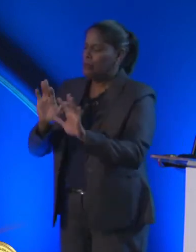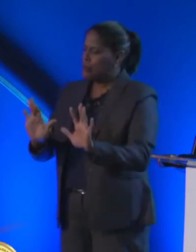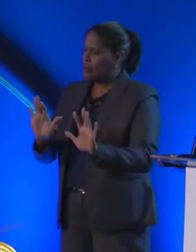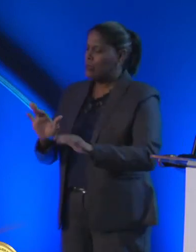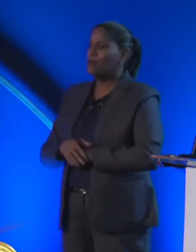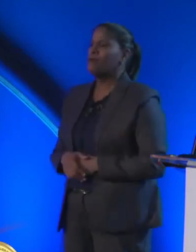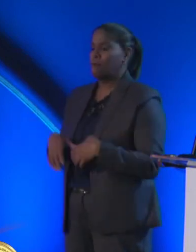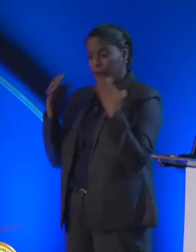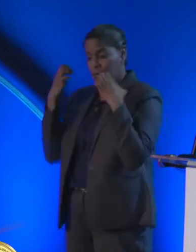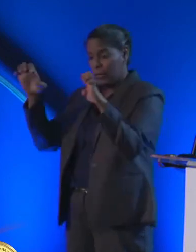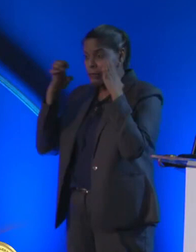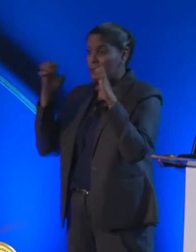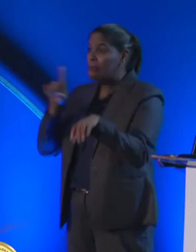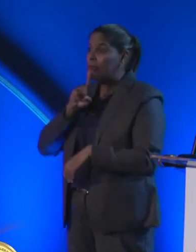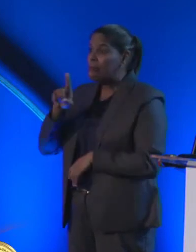urgente